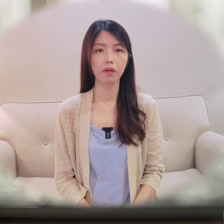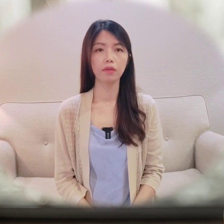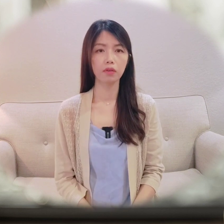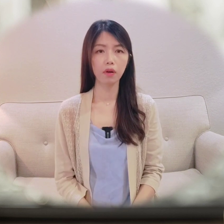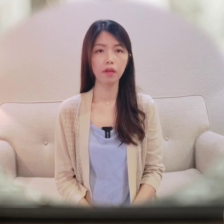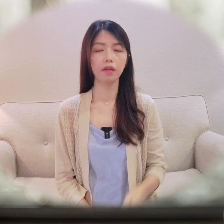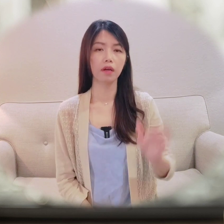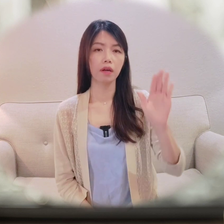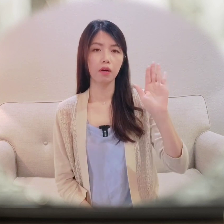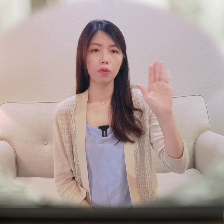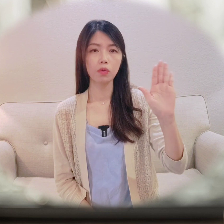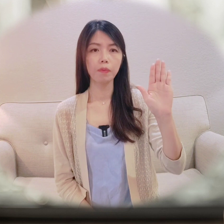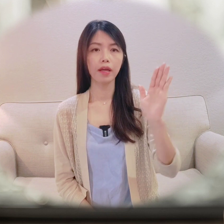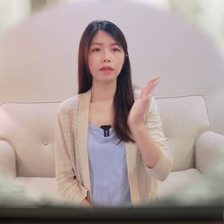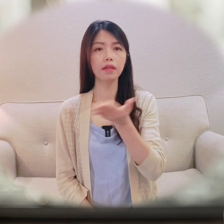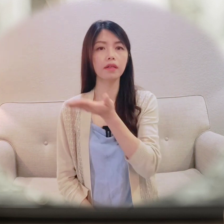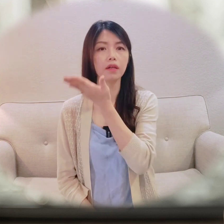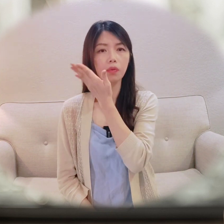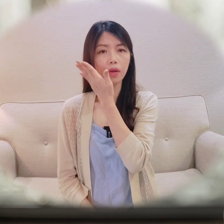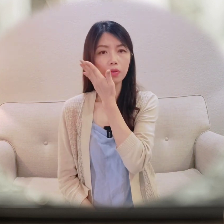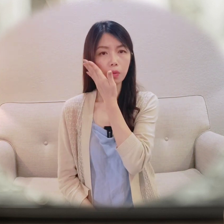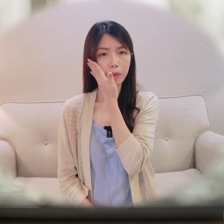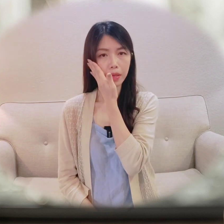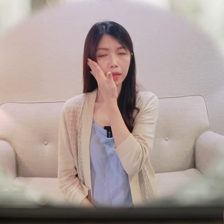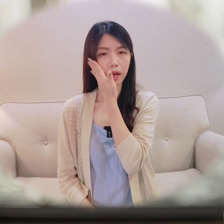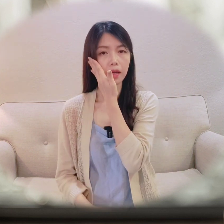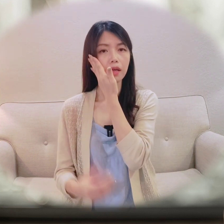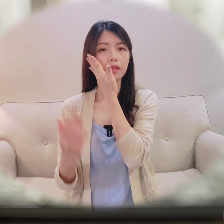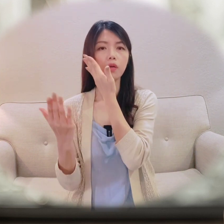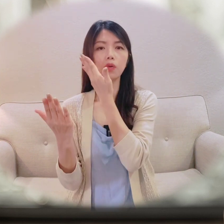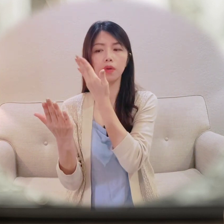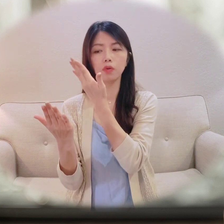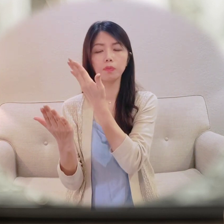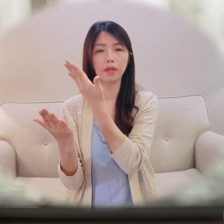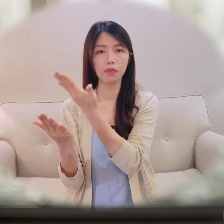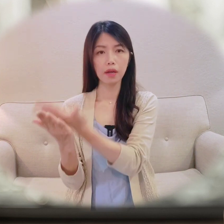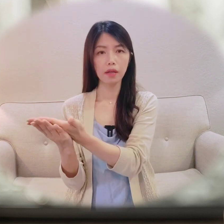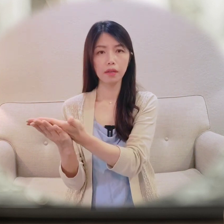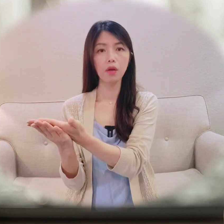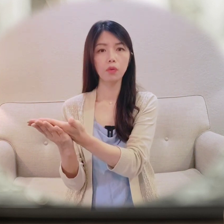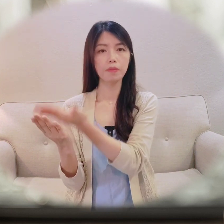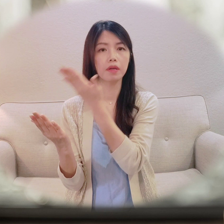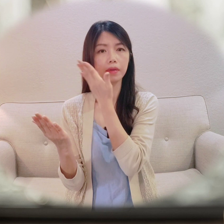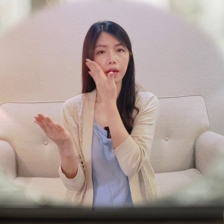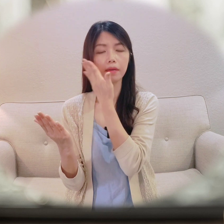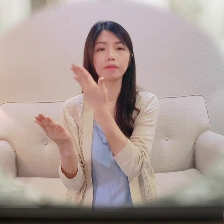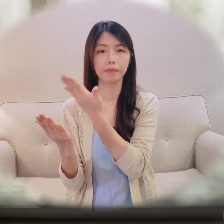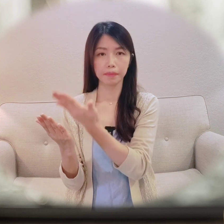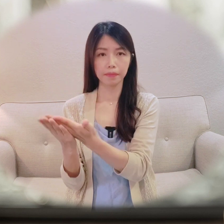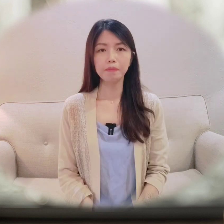소중하다 이런 뜻의 수어는 오른손바닥을 왼쪽 뺨에 댔다가 그대로 왼손바닥 위에 내려놓으시면